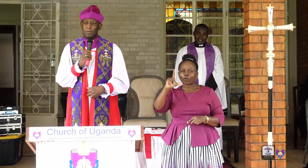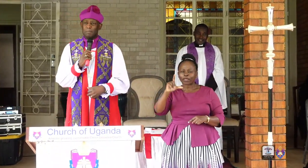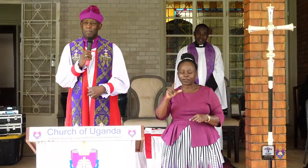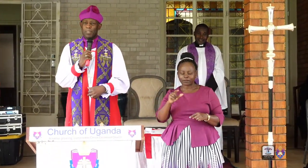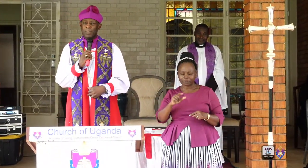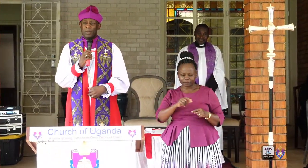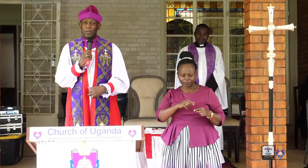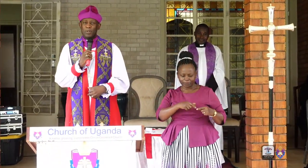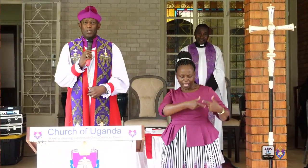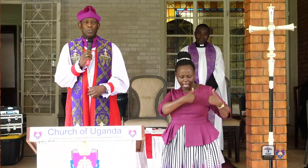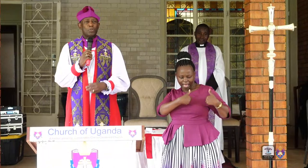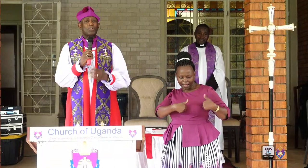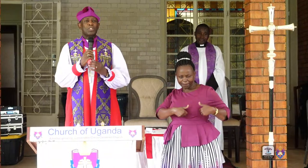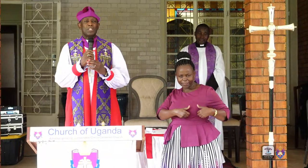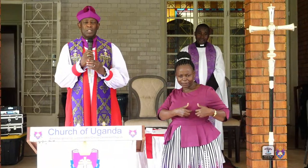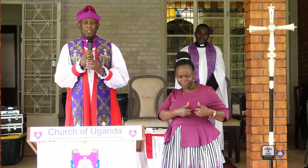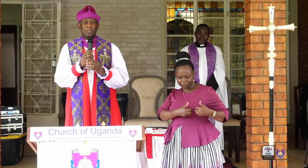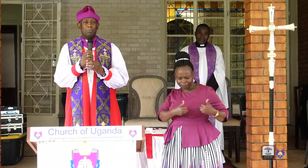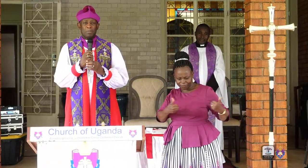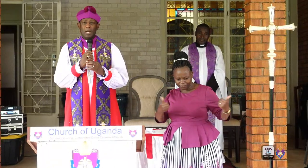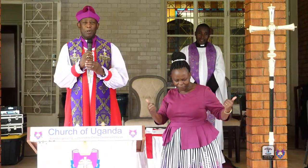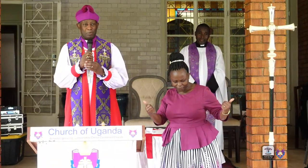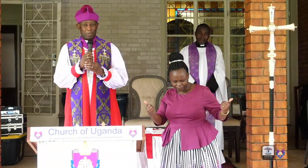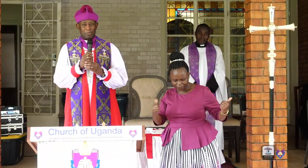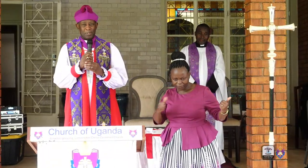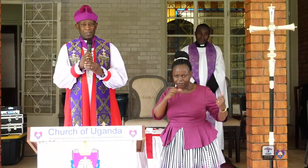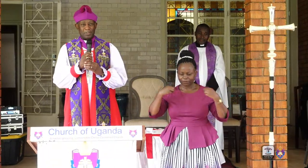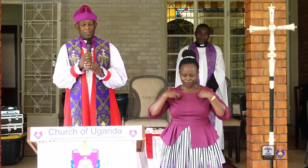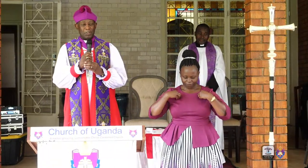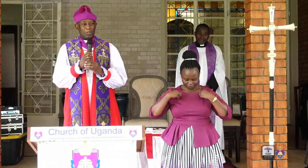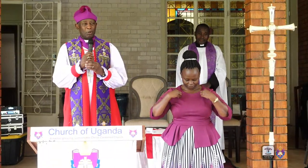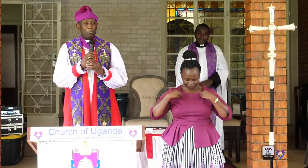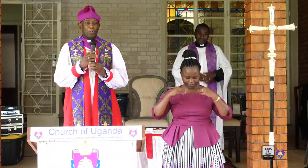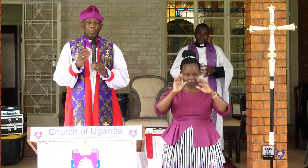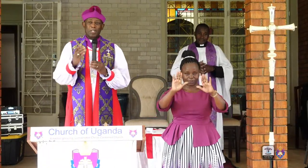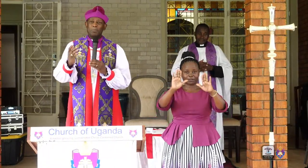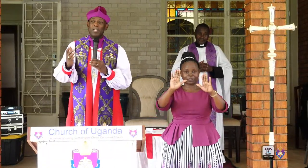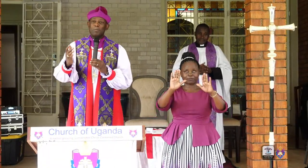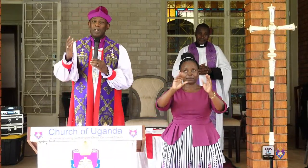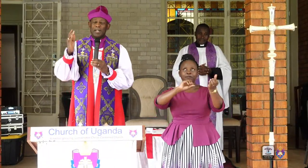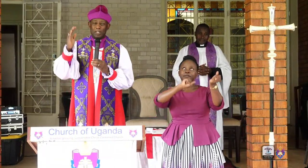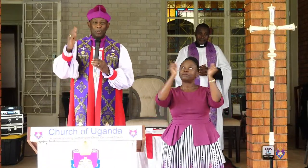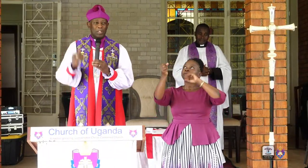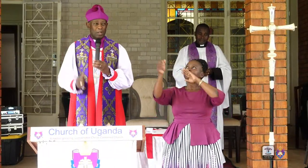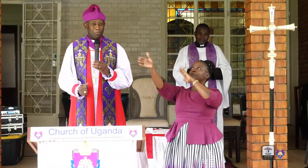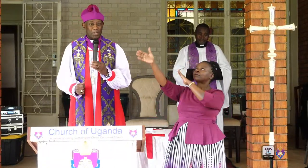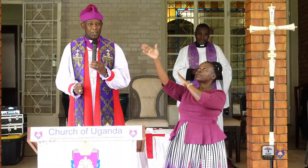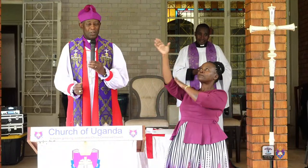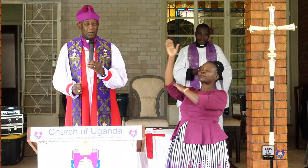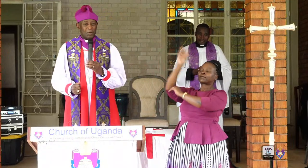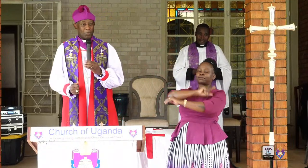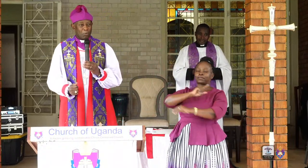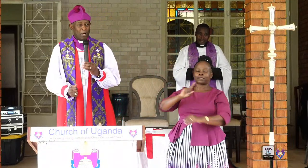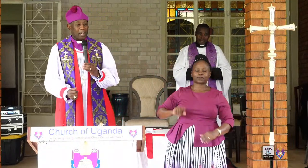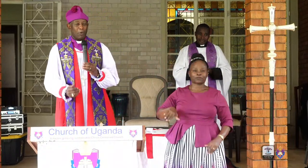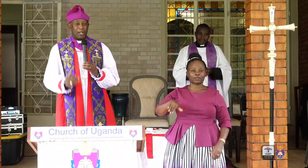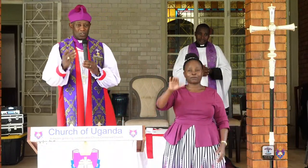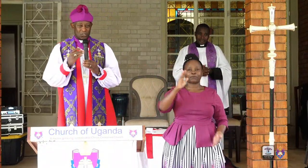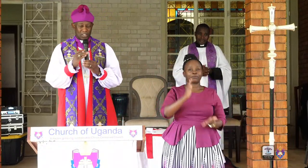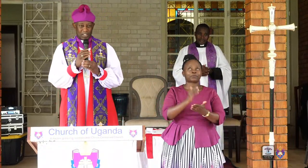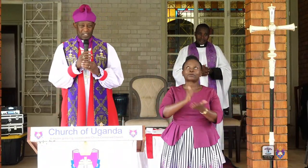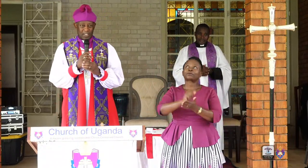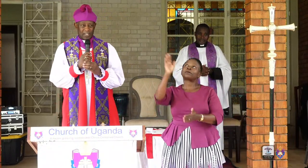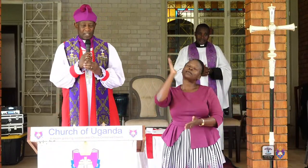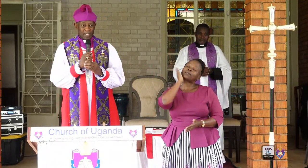jamwe sosi byambalo byamwe mukyukire mukama Katonda amwe kubanga